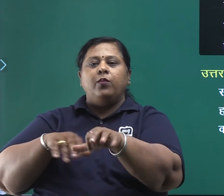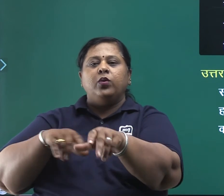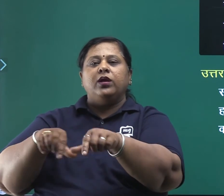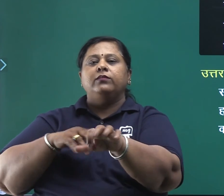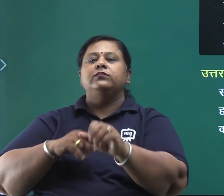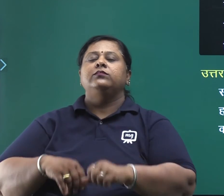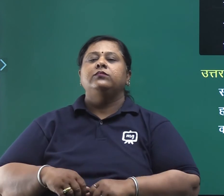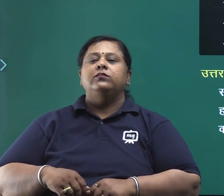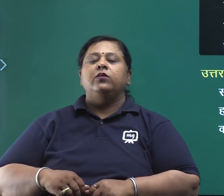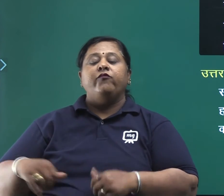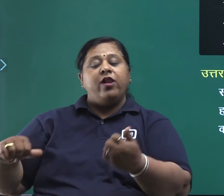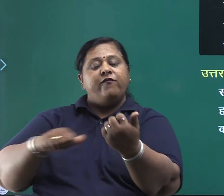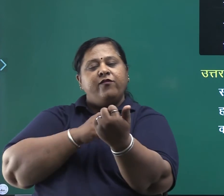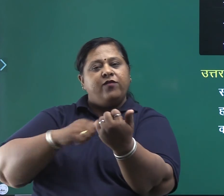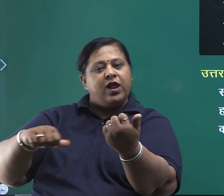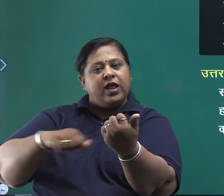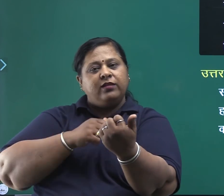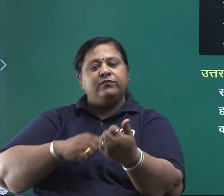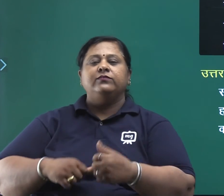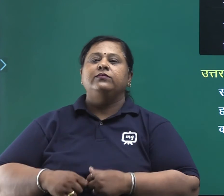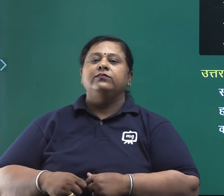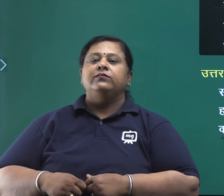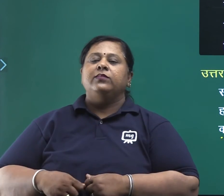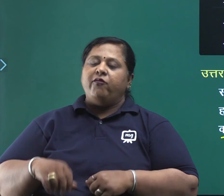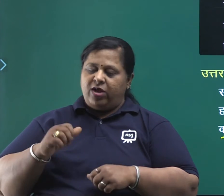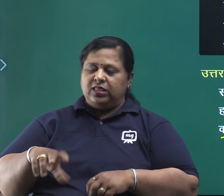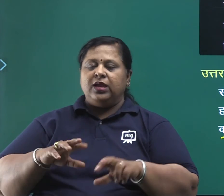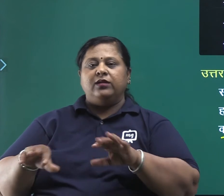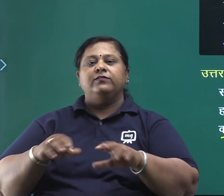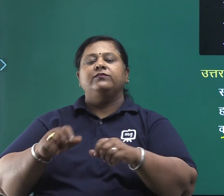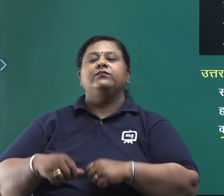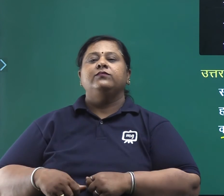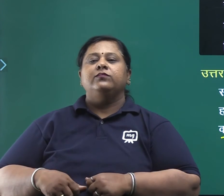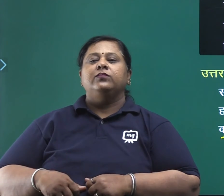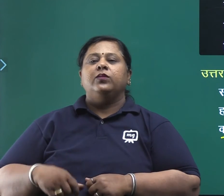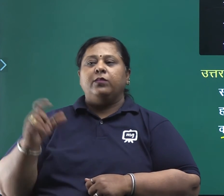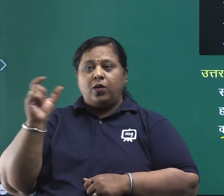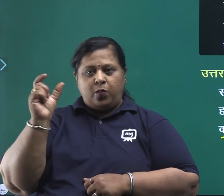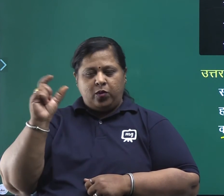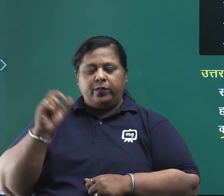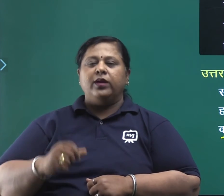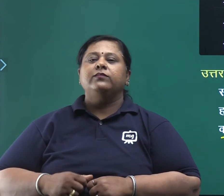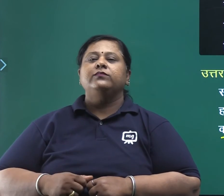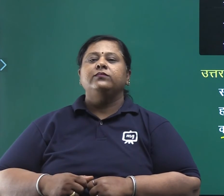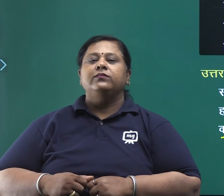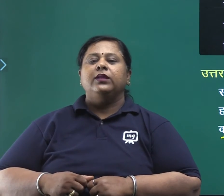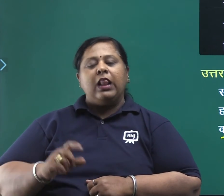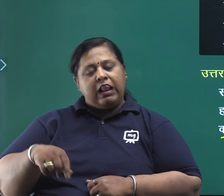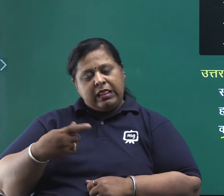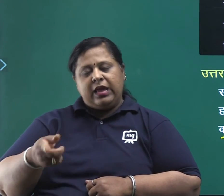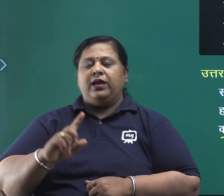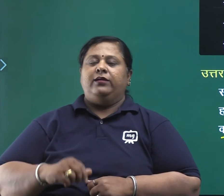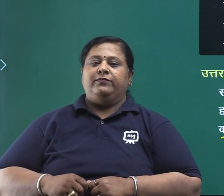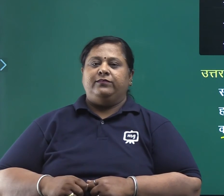हारमोनियम व वायलिन वाद्य उपयोग में लिए